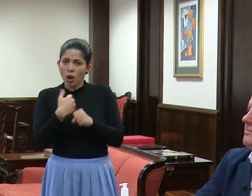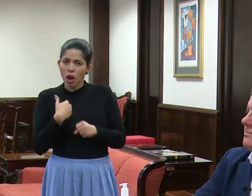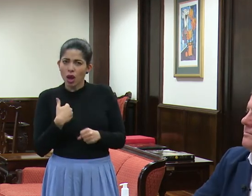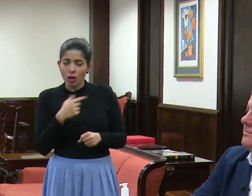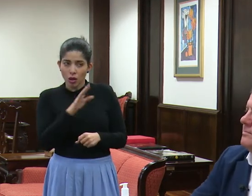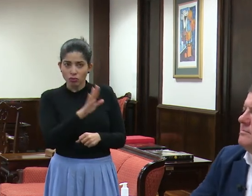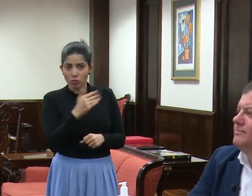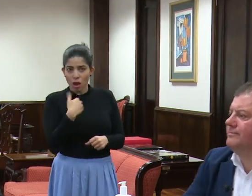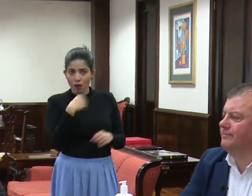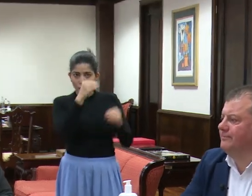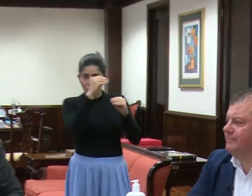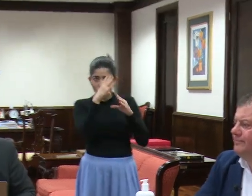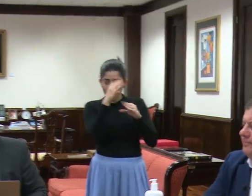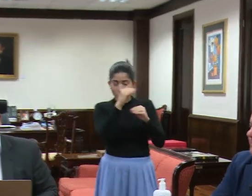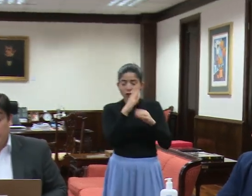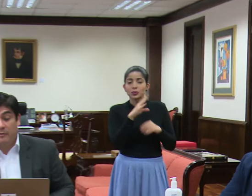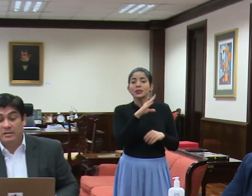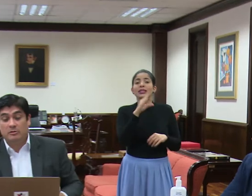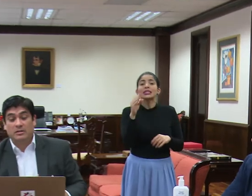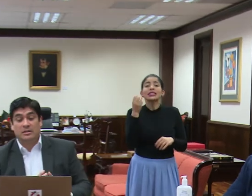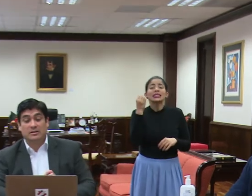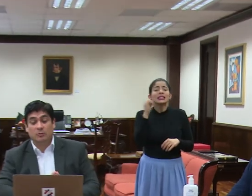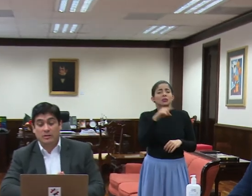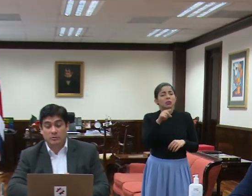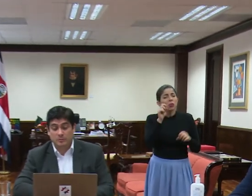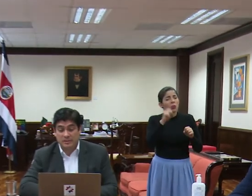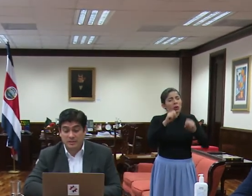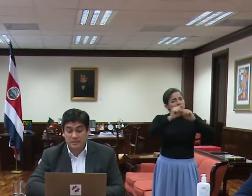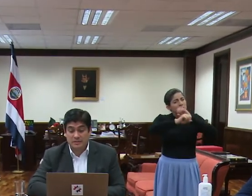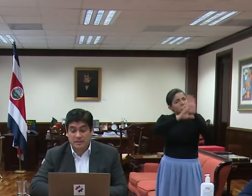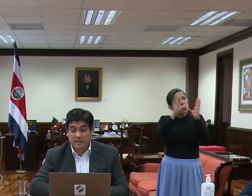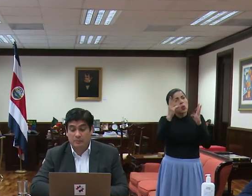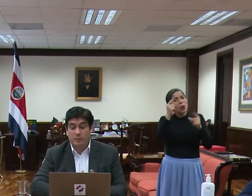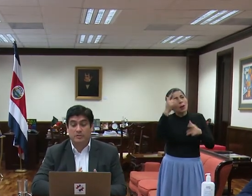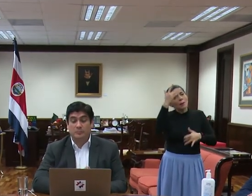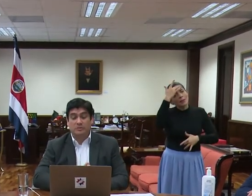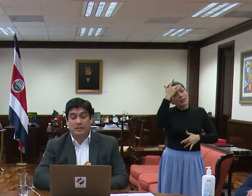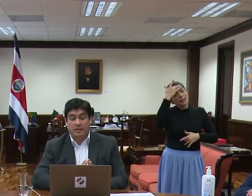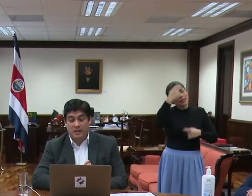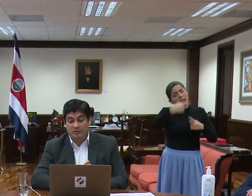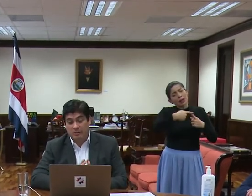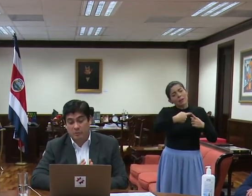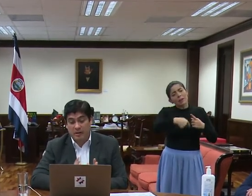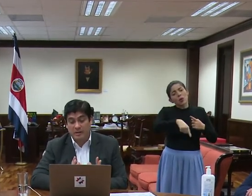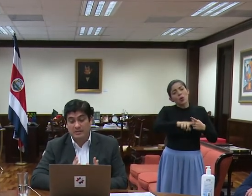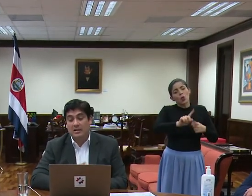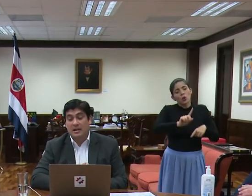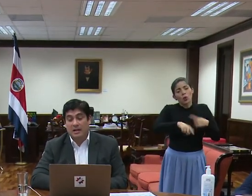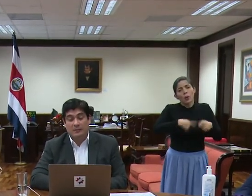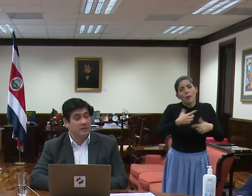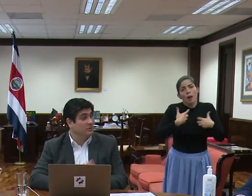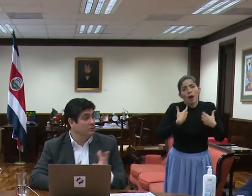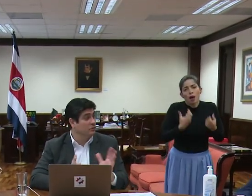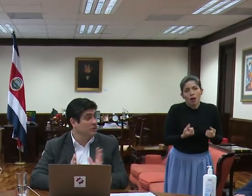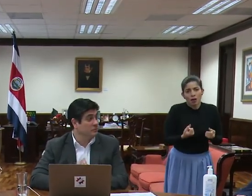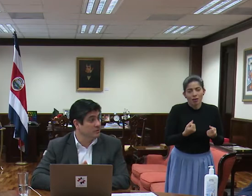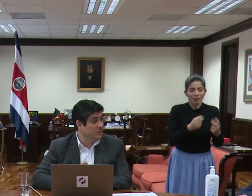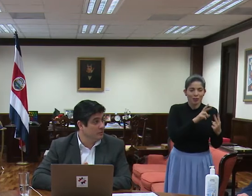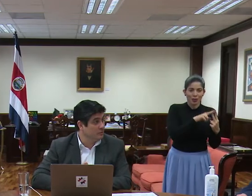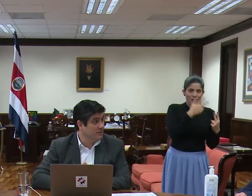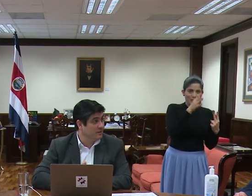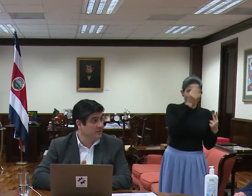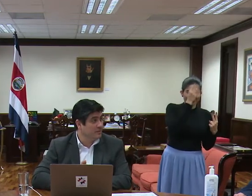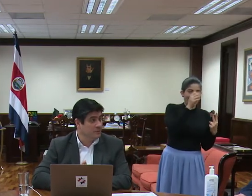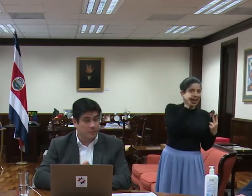ustedes tienen en el reporte. Y si pueden visualizarse cuántos pacientes estarían próximos a recuperarse, además de los dos